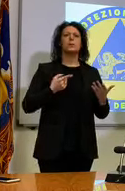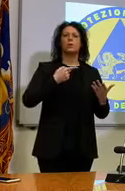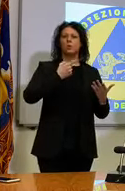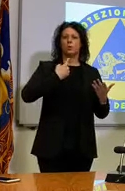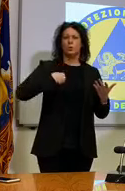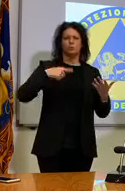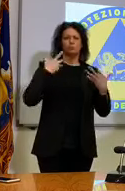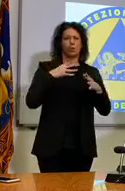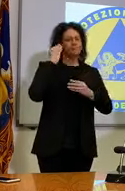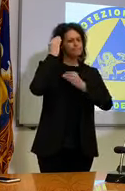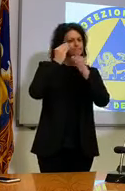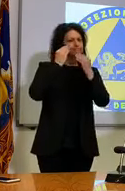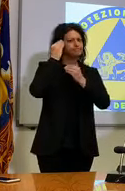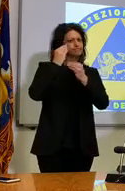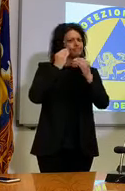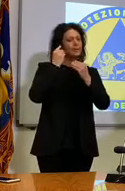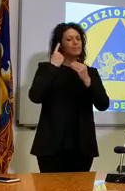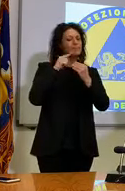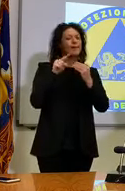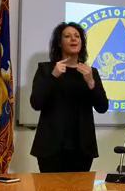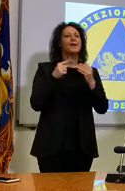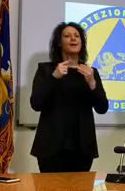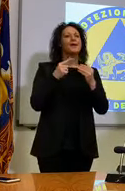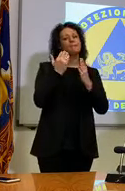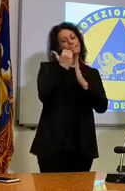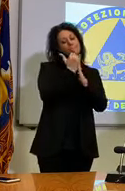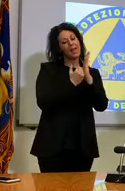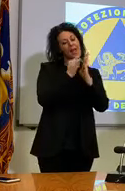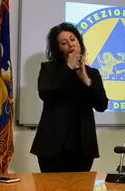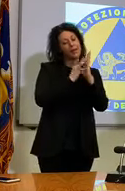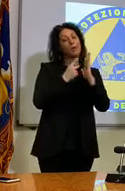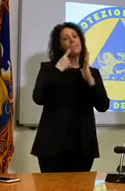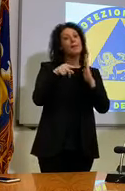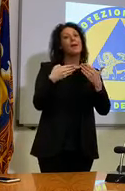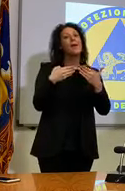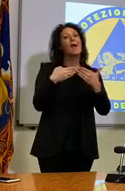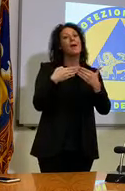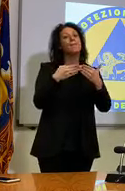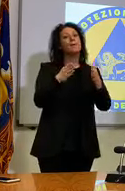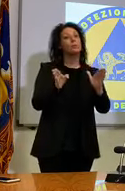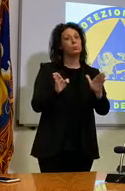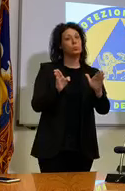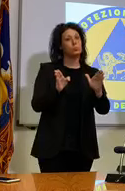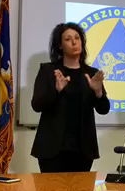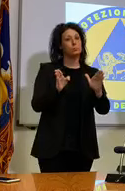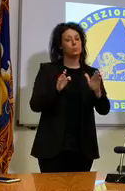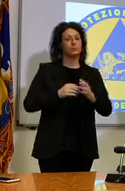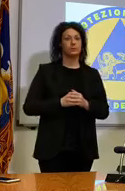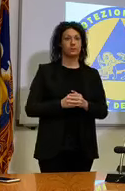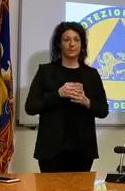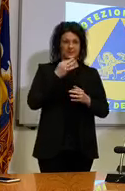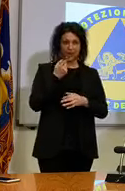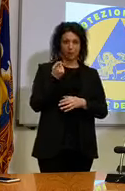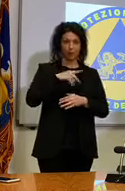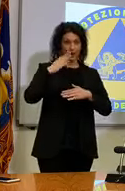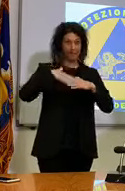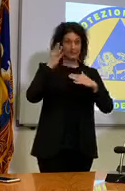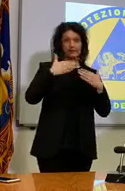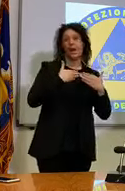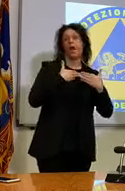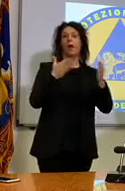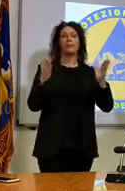piano di riaperture. Non è che vi sto dicendo che ci sarà la riapertura domani mattina, vi